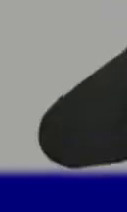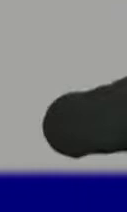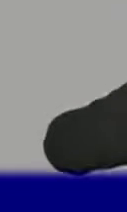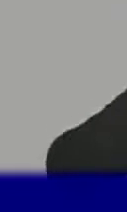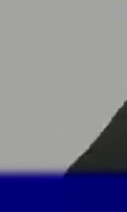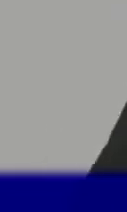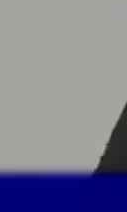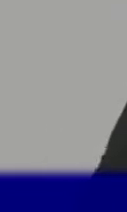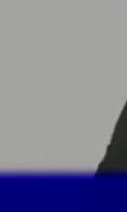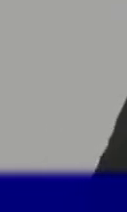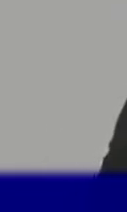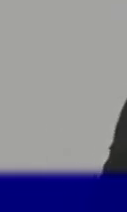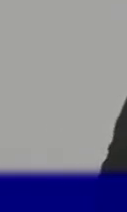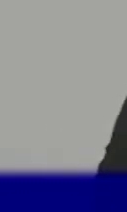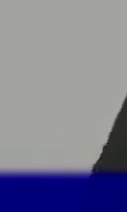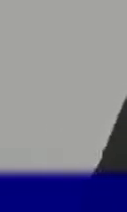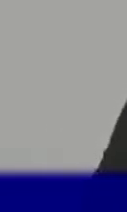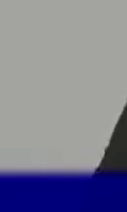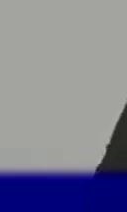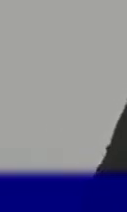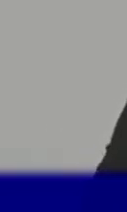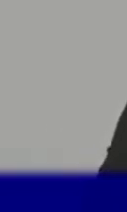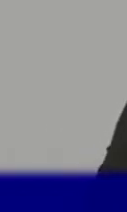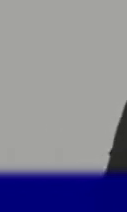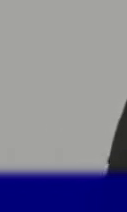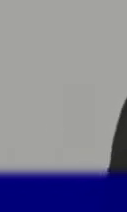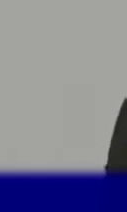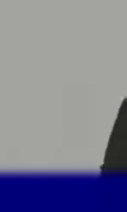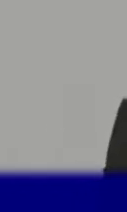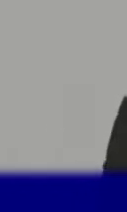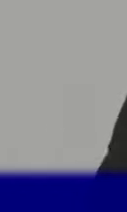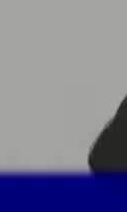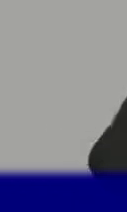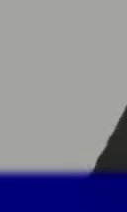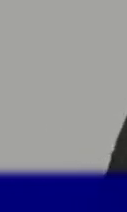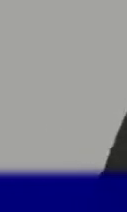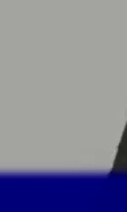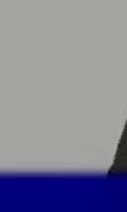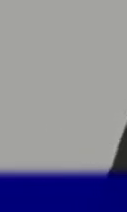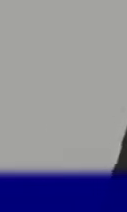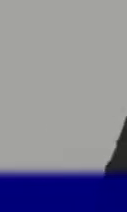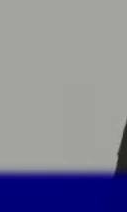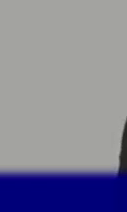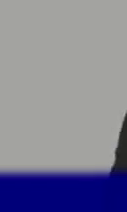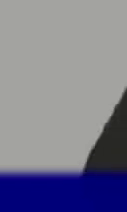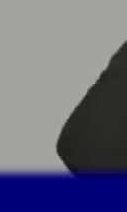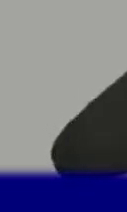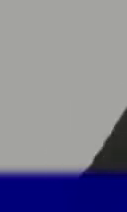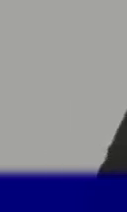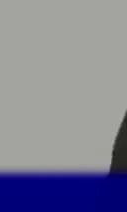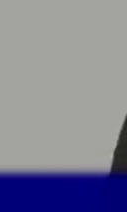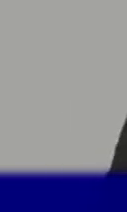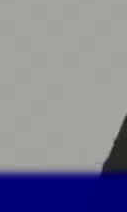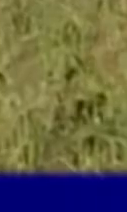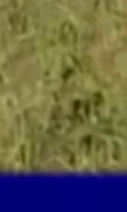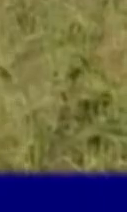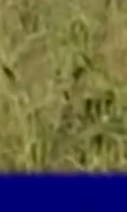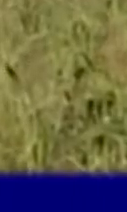있습니다. 브라질 정부는 올해 농산량 생산량을 2억 6천만에서 2억 7천만 톤 수준으로 예상하고